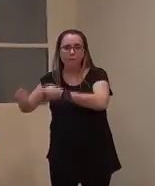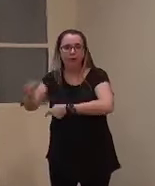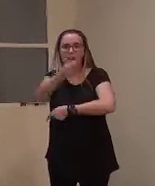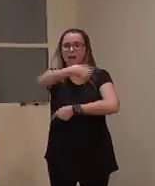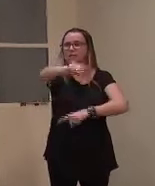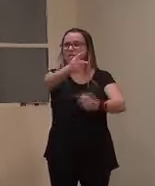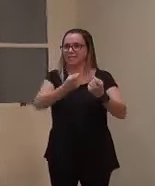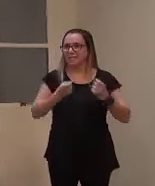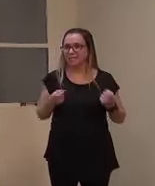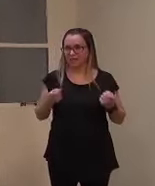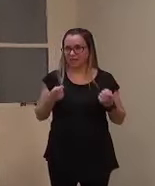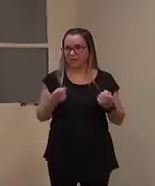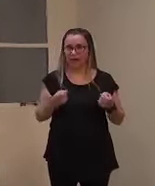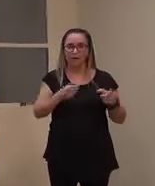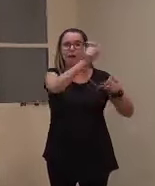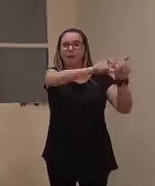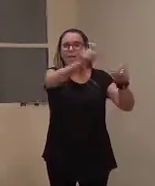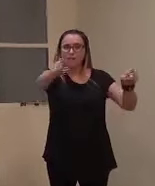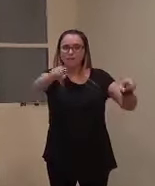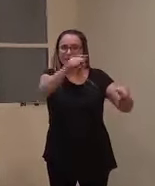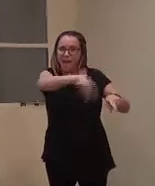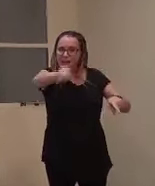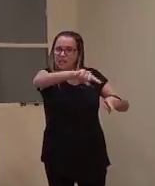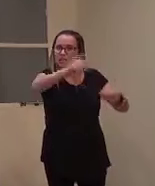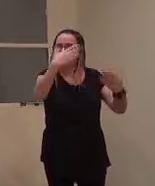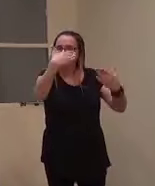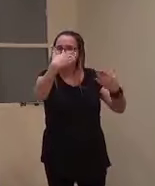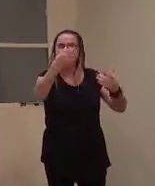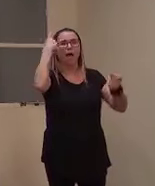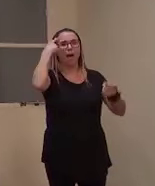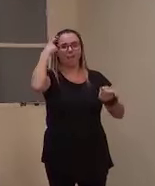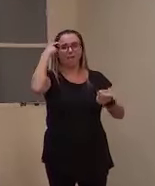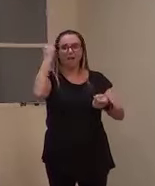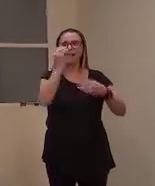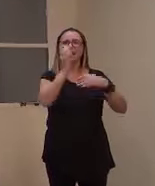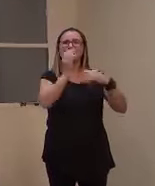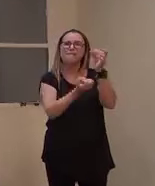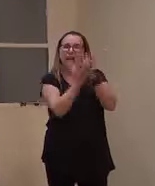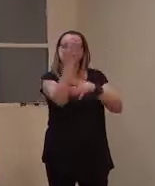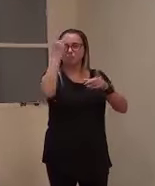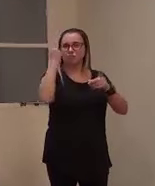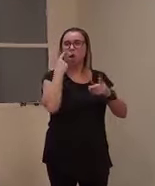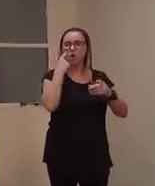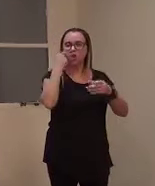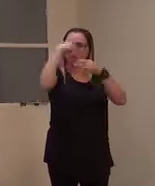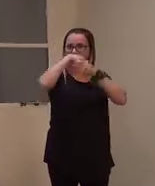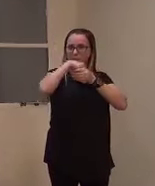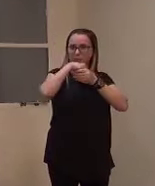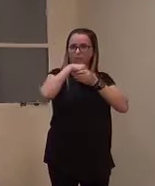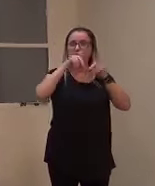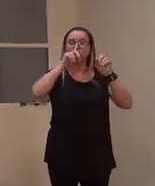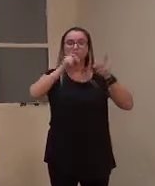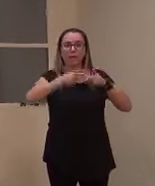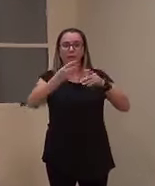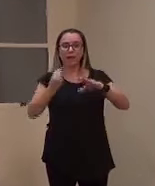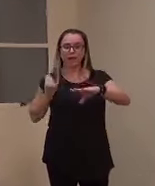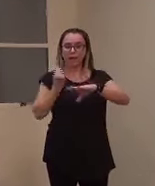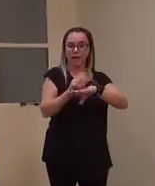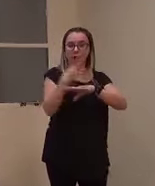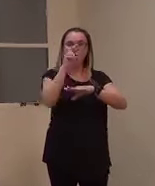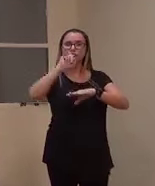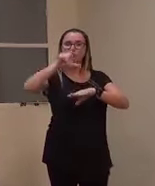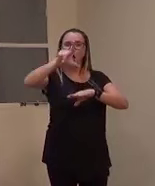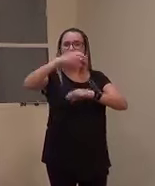para que el estudiante quiere pueda aprender y construya conocimiento y a veces se generan probables o cargos o estructuras